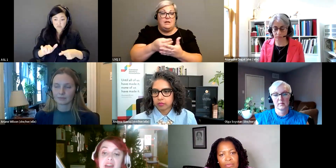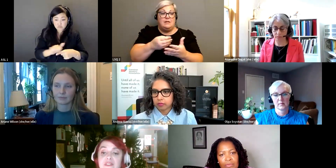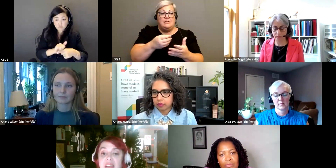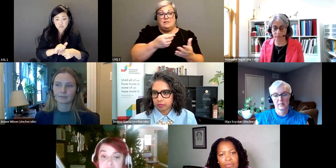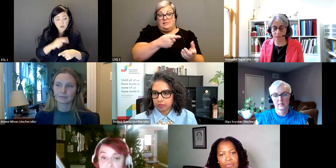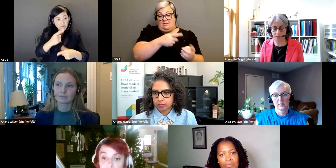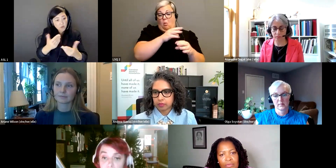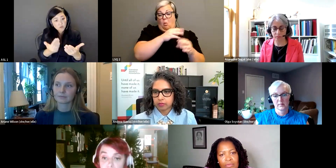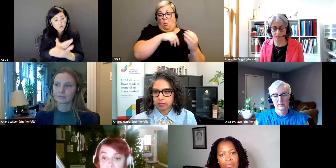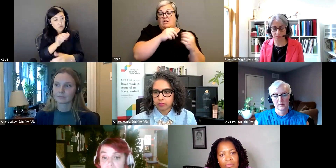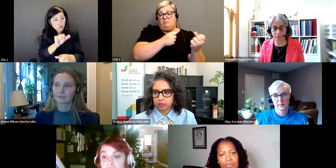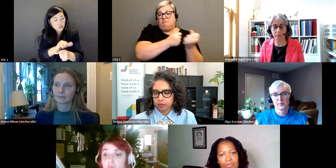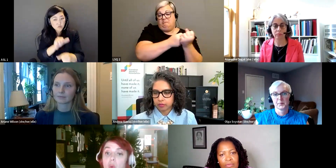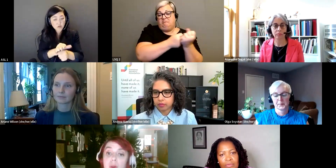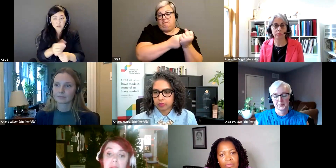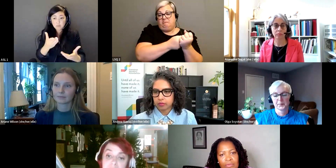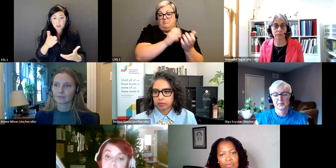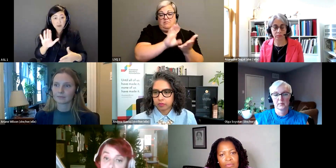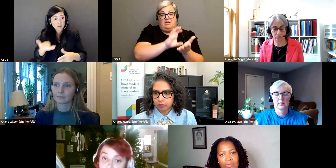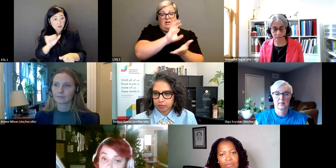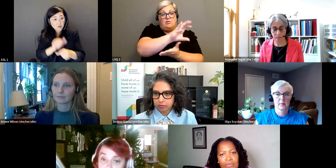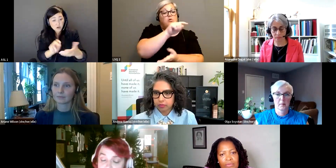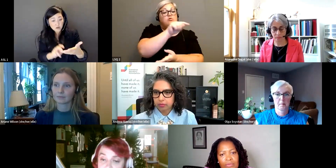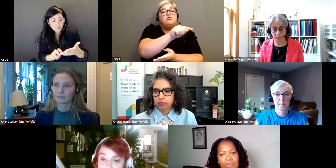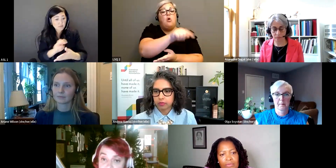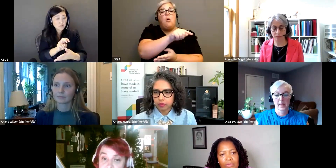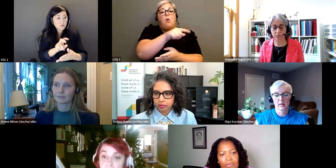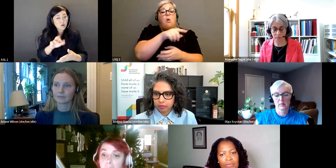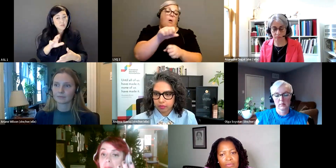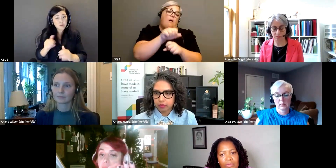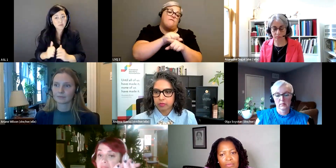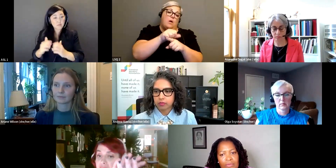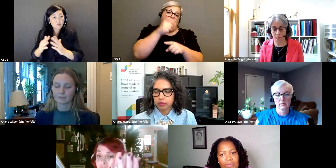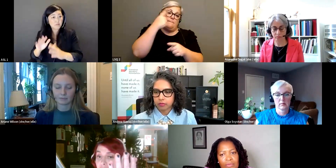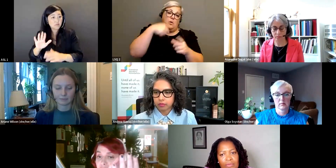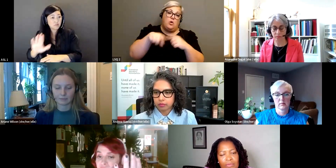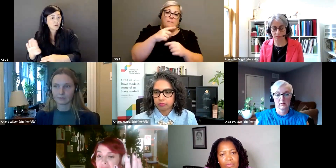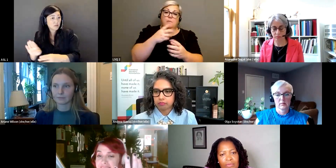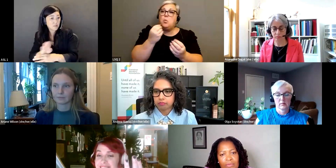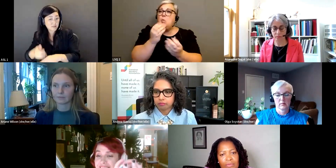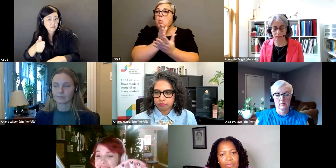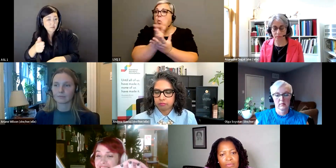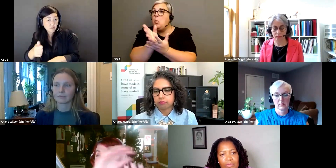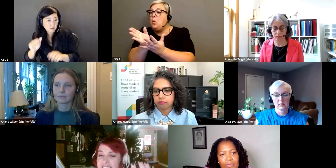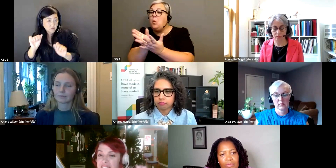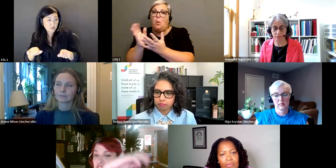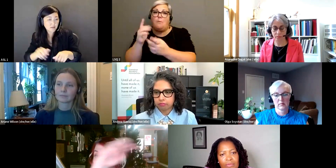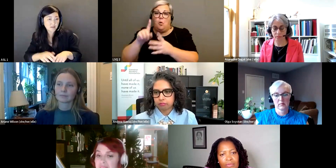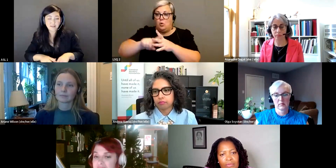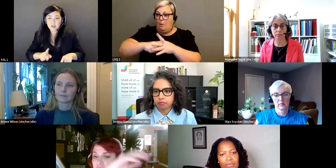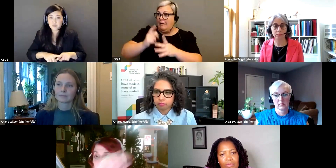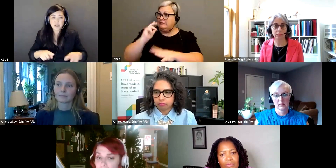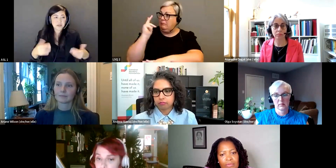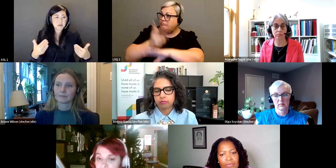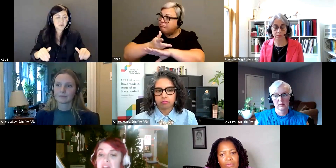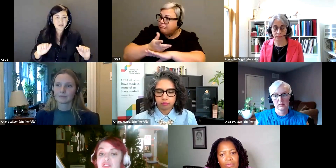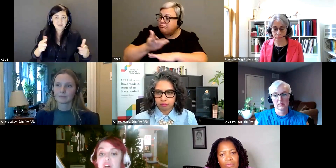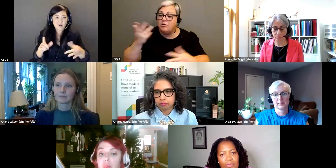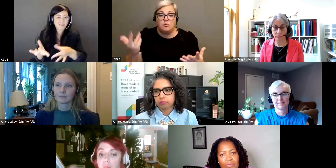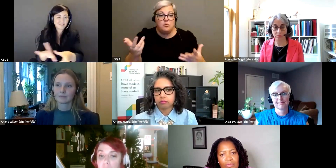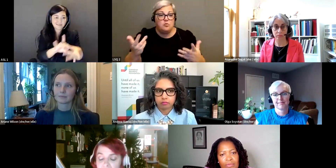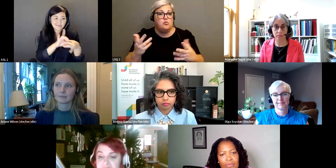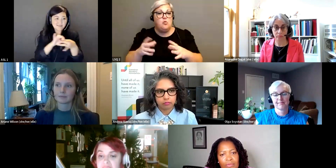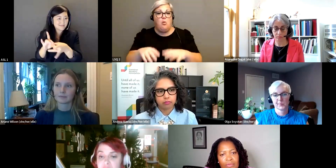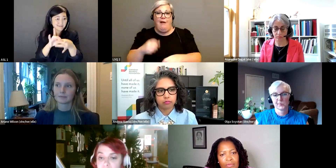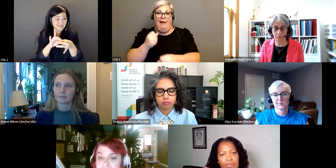organismes ou personnes qui se forment pour se réorienter, pour lancer leur entreprise, pour progresser dans leur